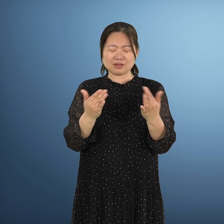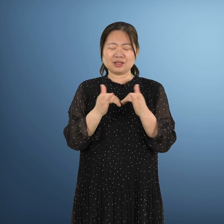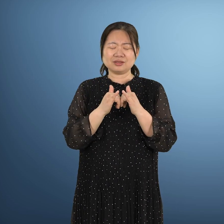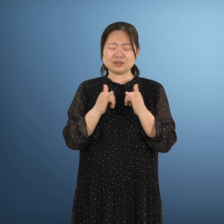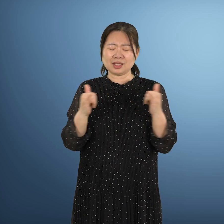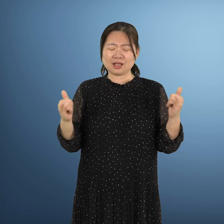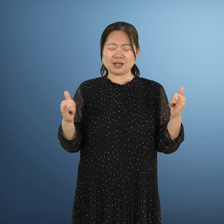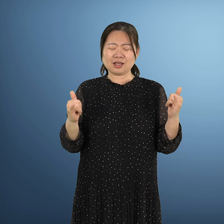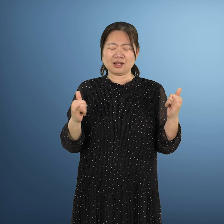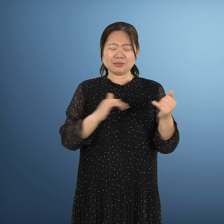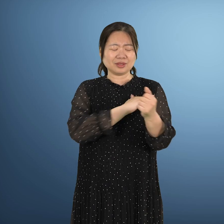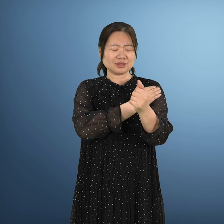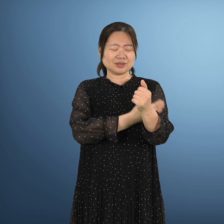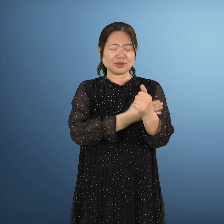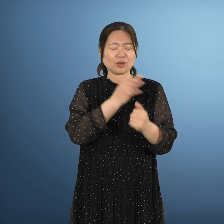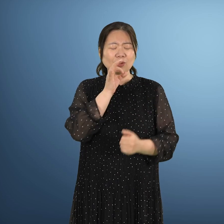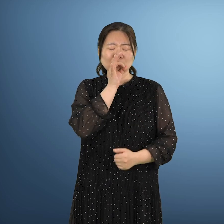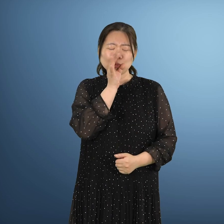사람으로는 할 수 없으되